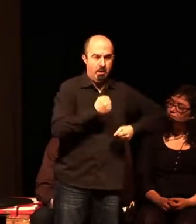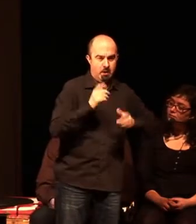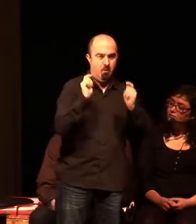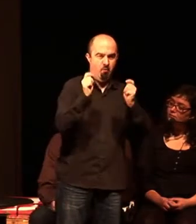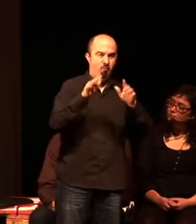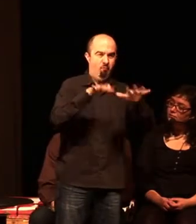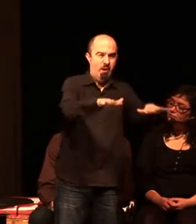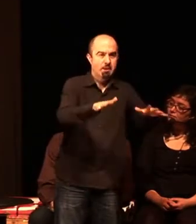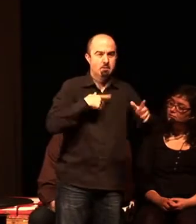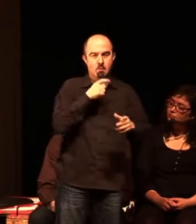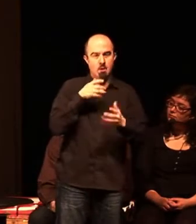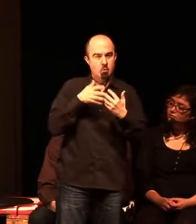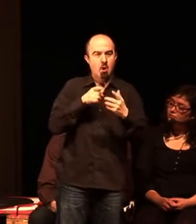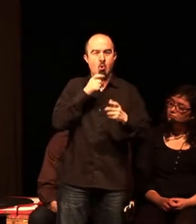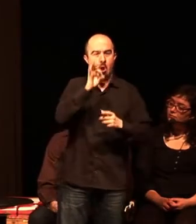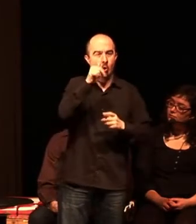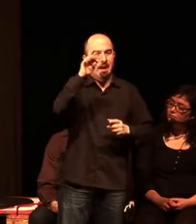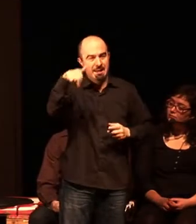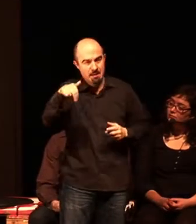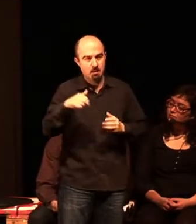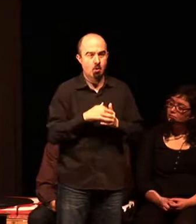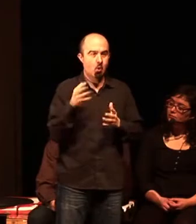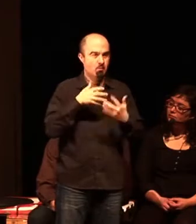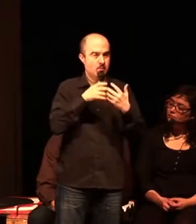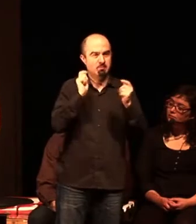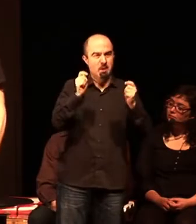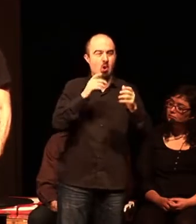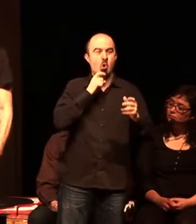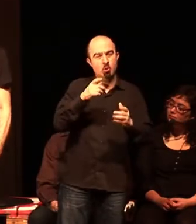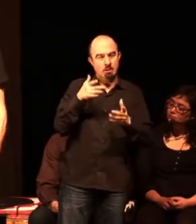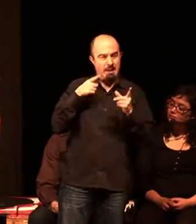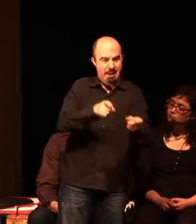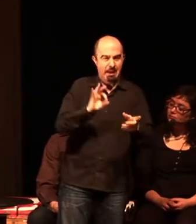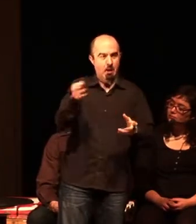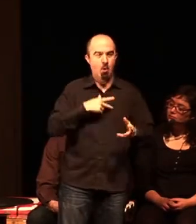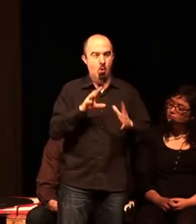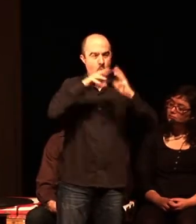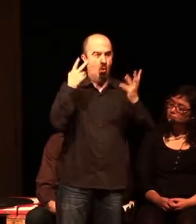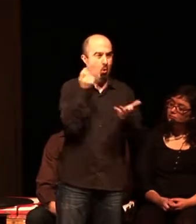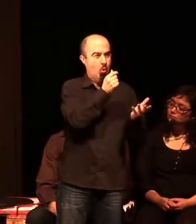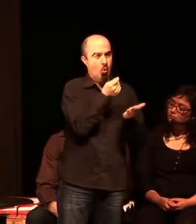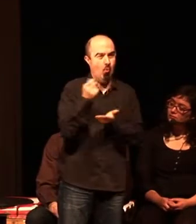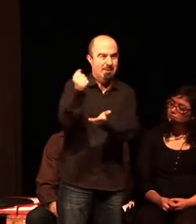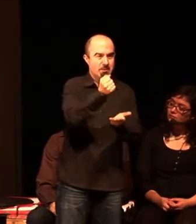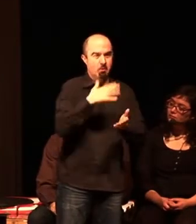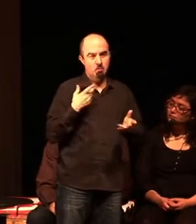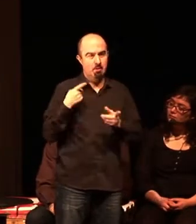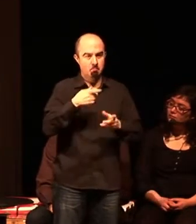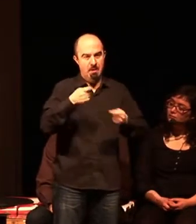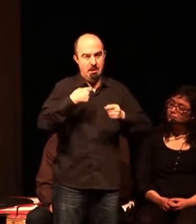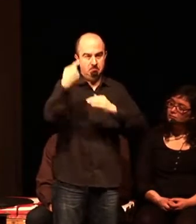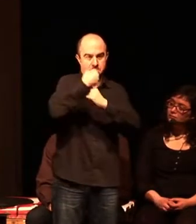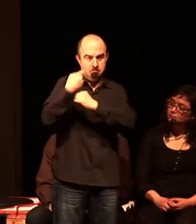vagues, amb la lluita contra l'OTAN, amb les manifestacions contra la guerra, contra la globalització, contra la tirania dels